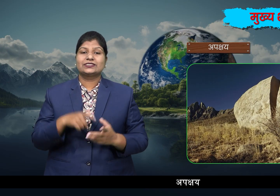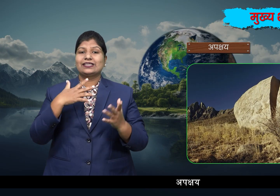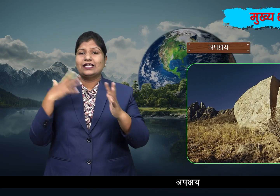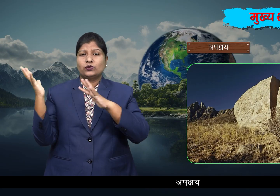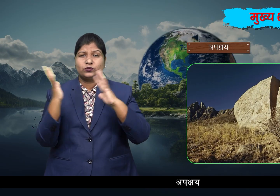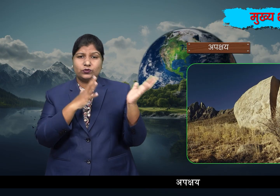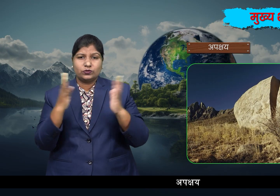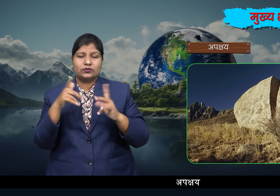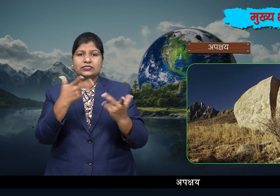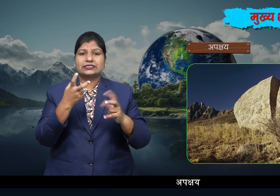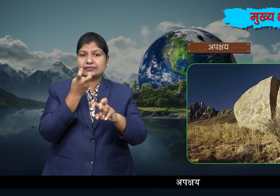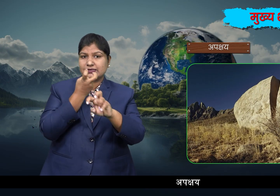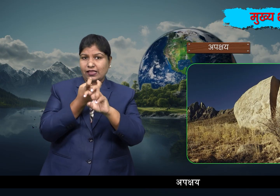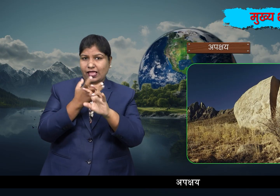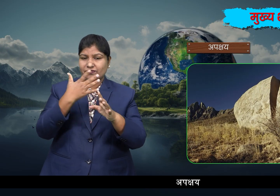अपक्षय,